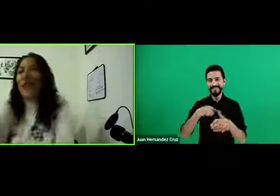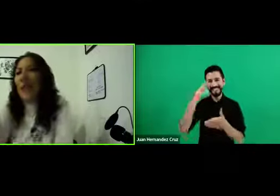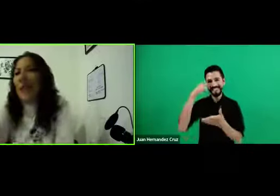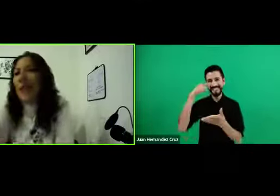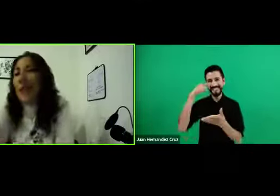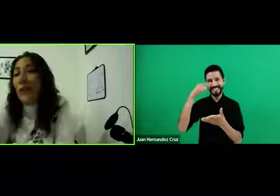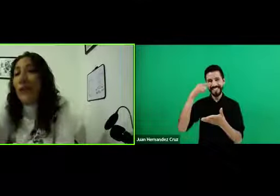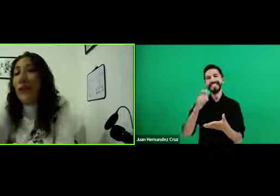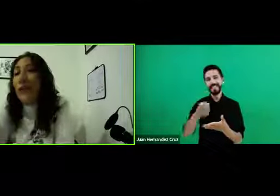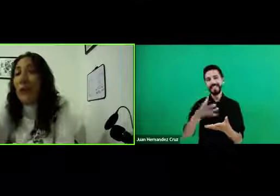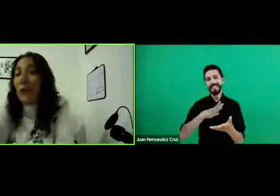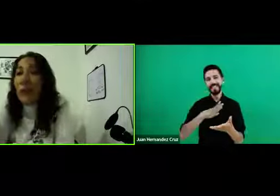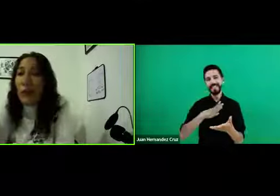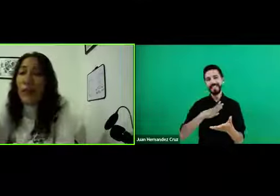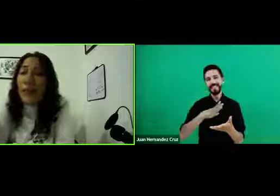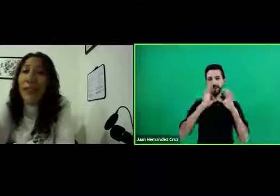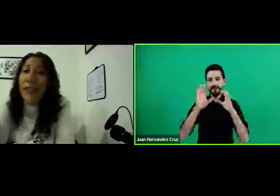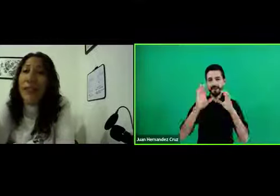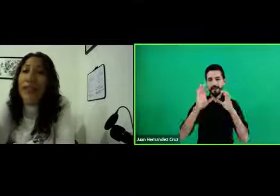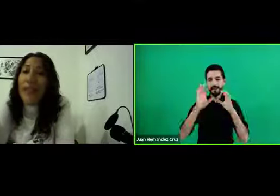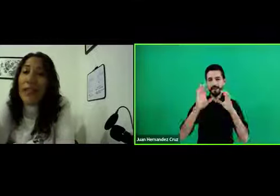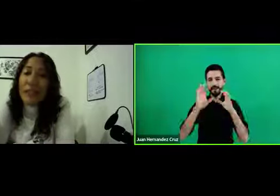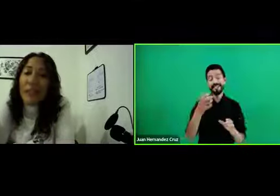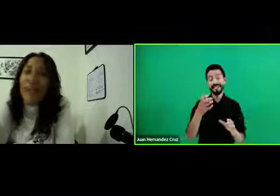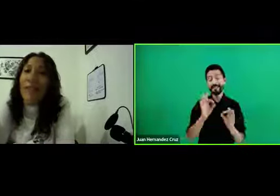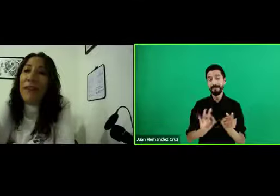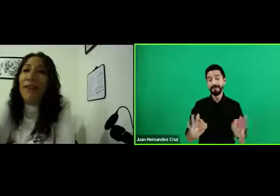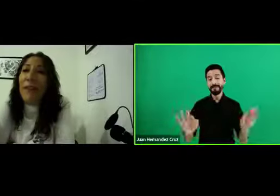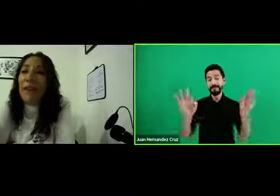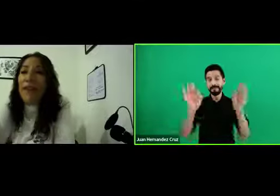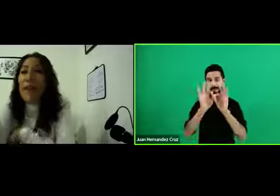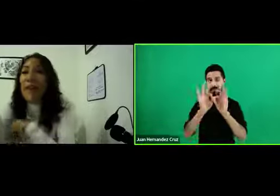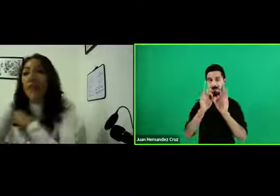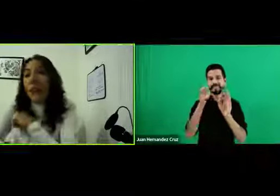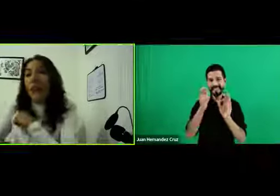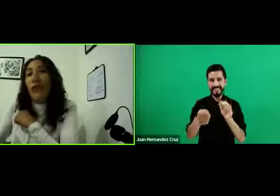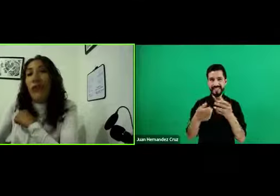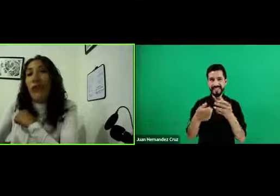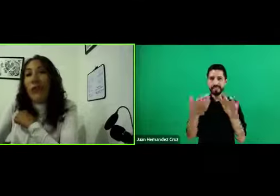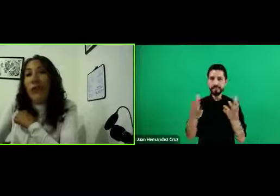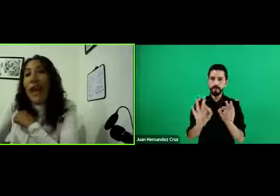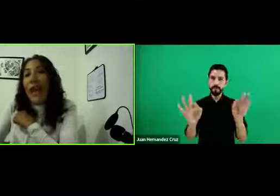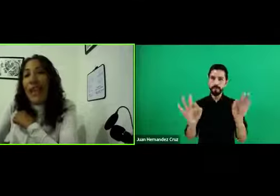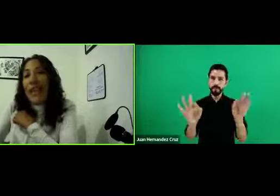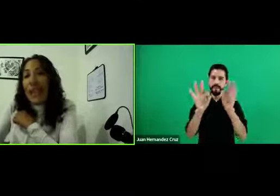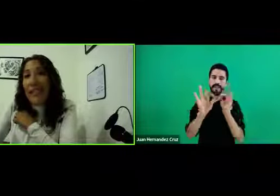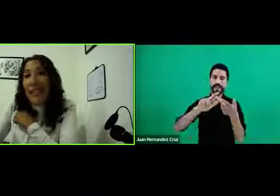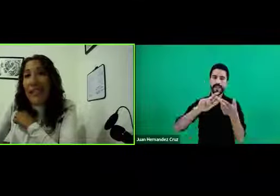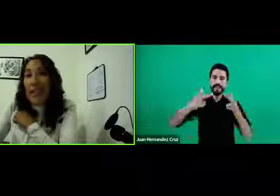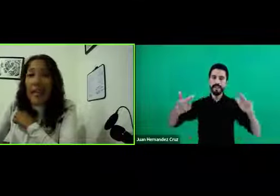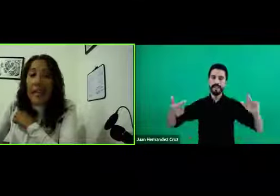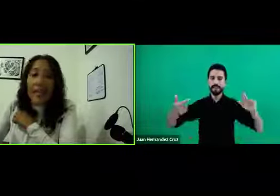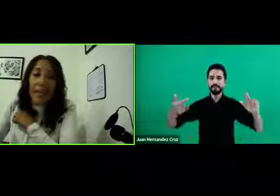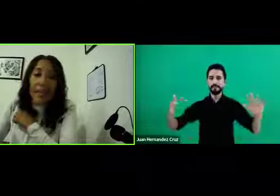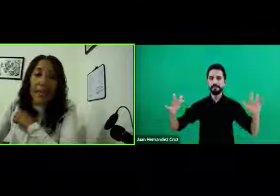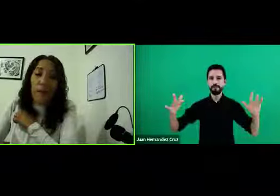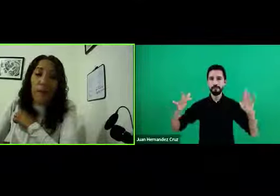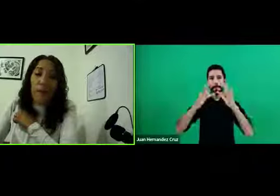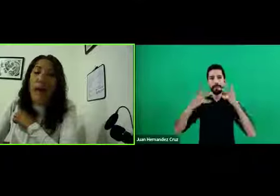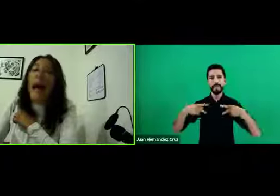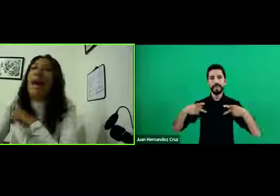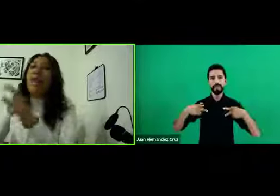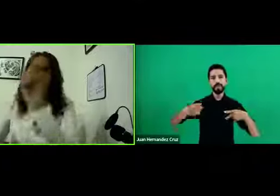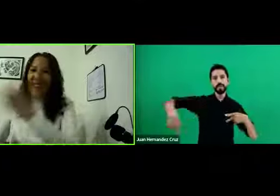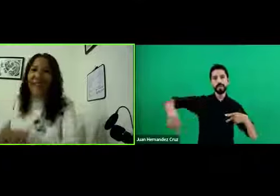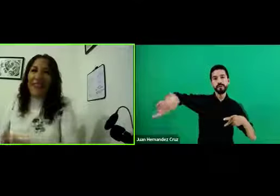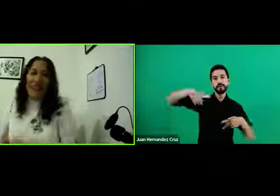proceso también de comunicación, porque creo que es importante entablar esta relación con la gente que,